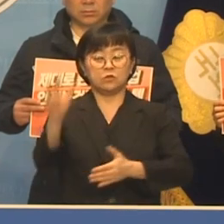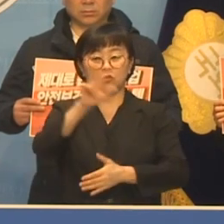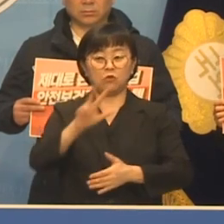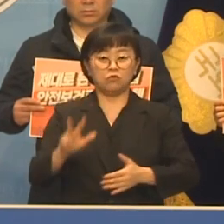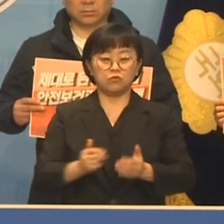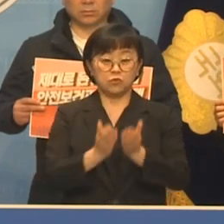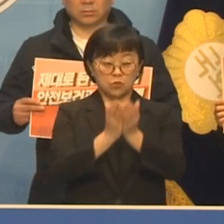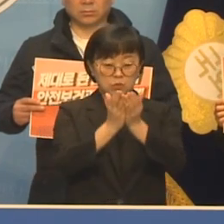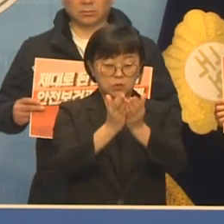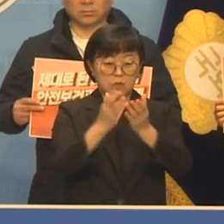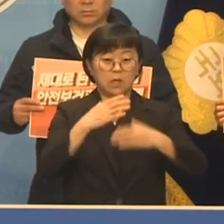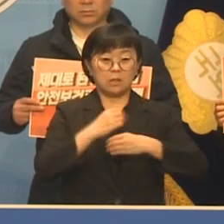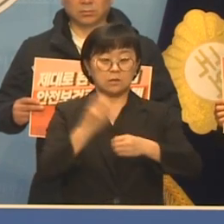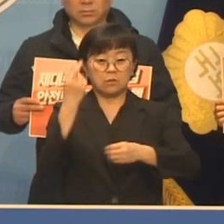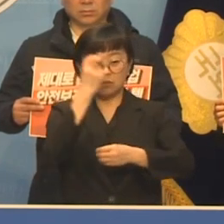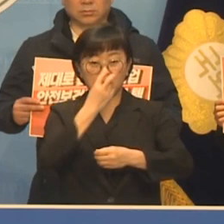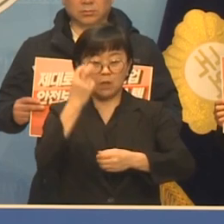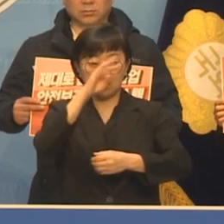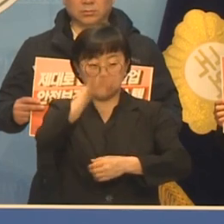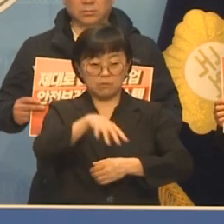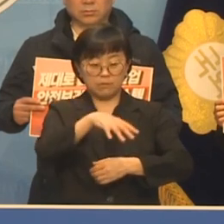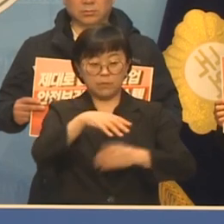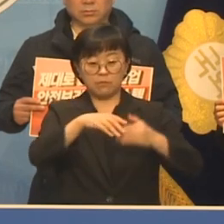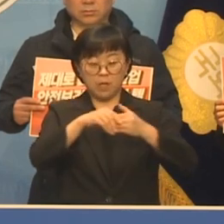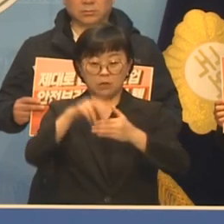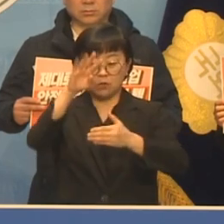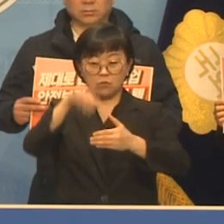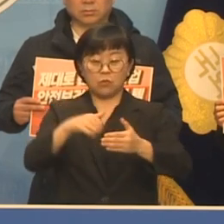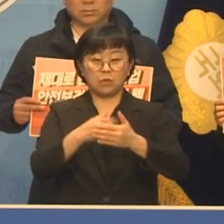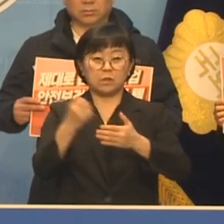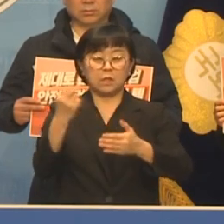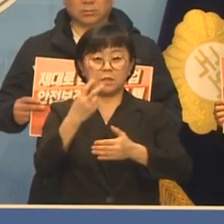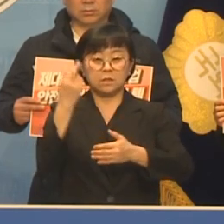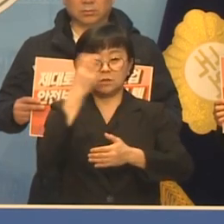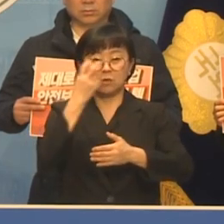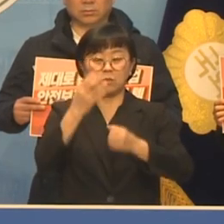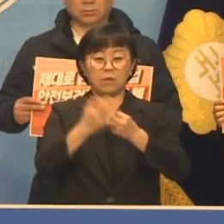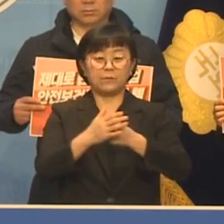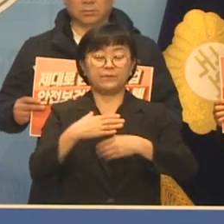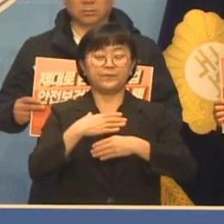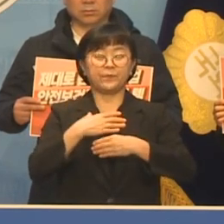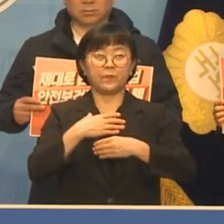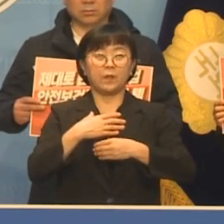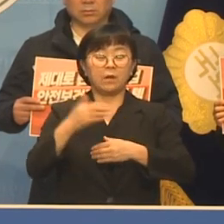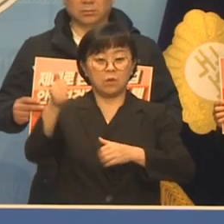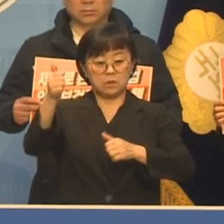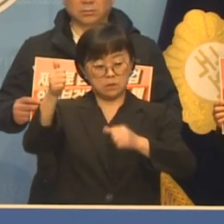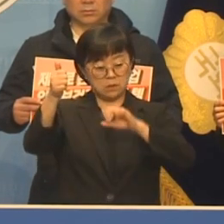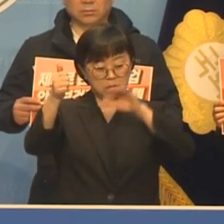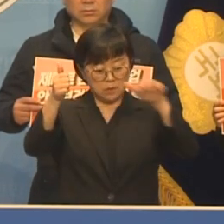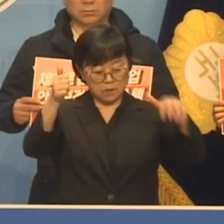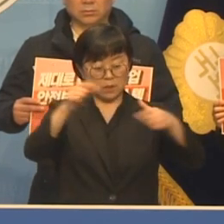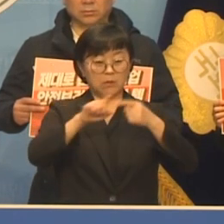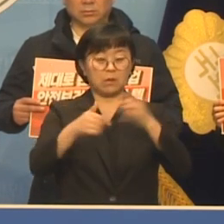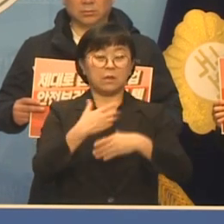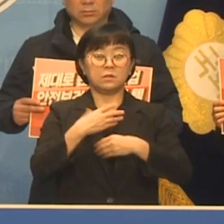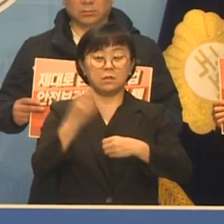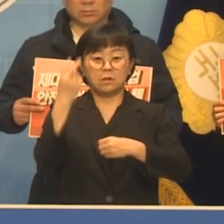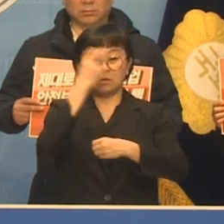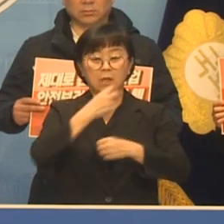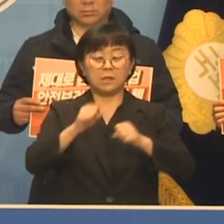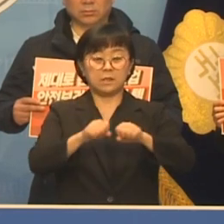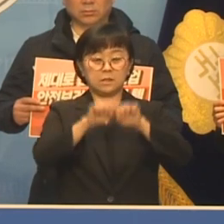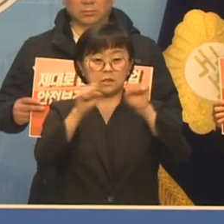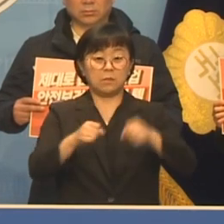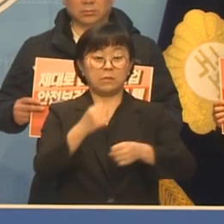조선소의 안전관리 매뉴얼을 긴급 점검하고 원하청 통합 안전관리 시스템을 구축하라는 것은 노동계의